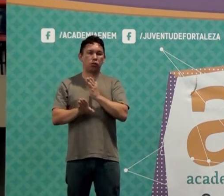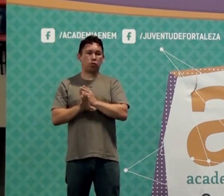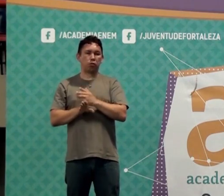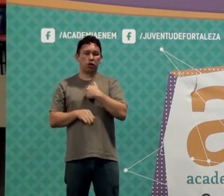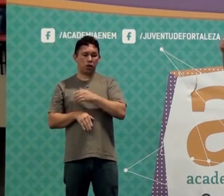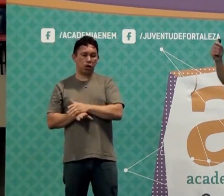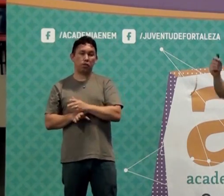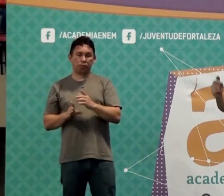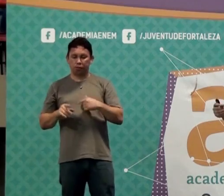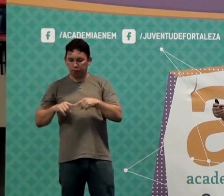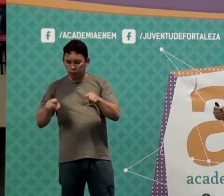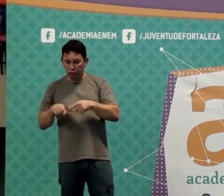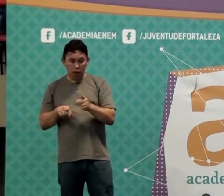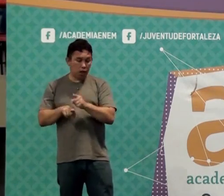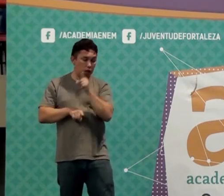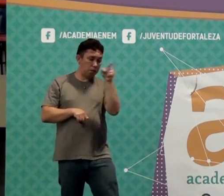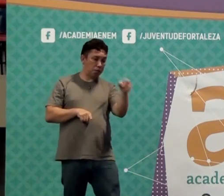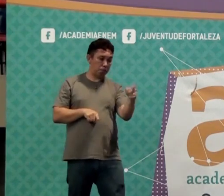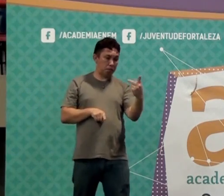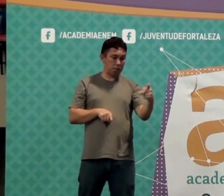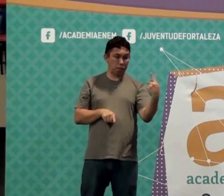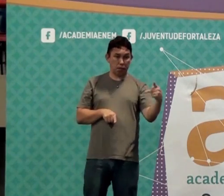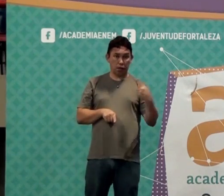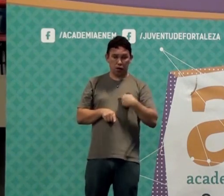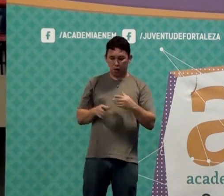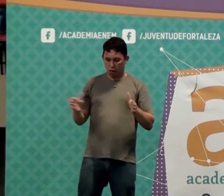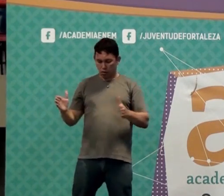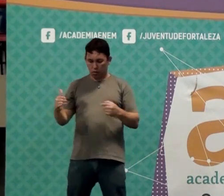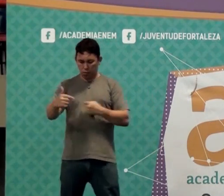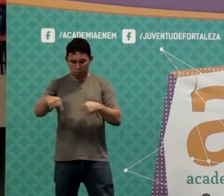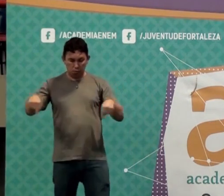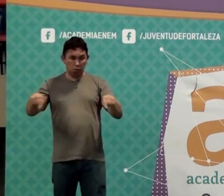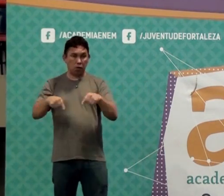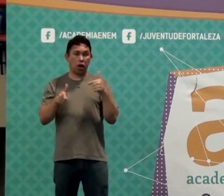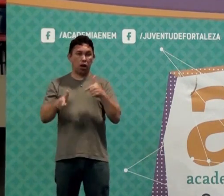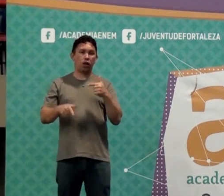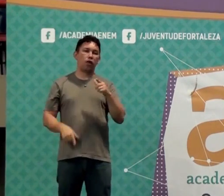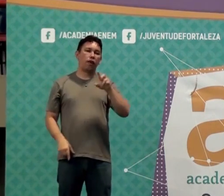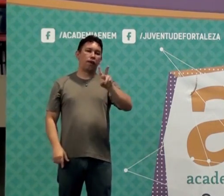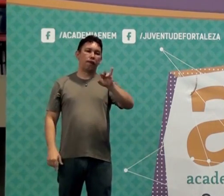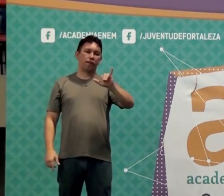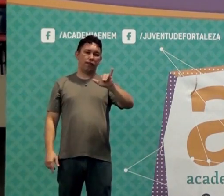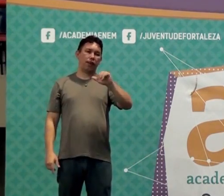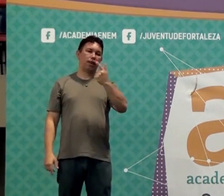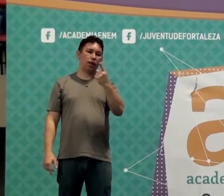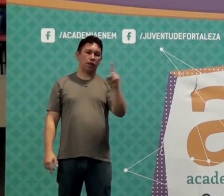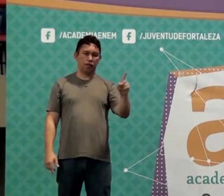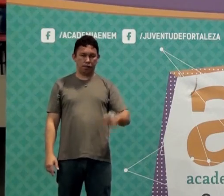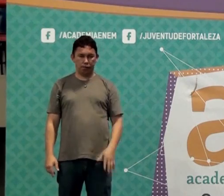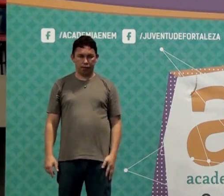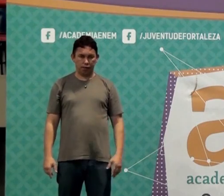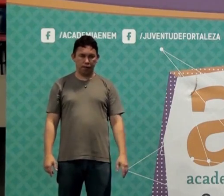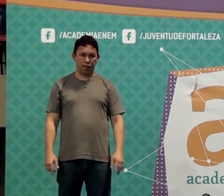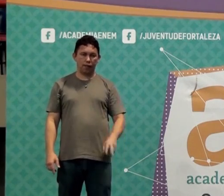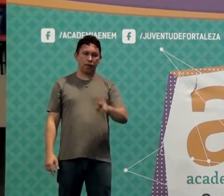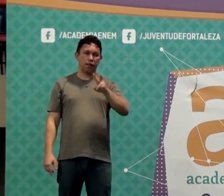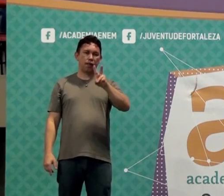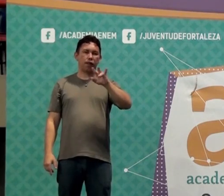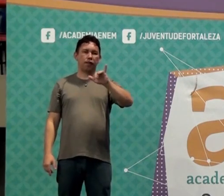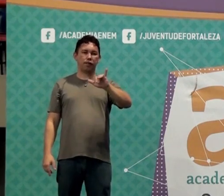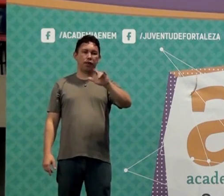duque. E tem o clero, que é o pessoal da igreja, e os meninos camponeses. Tem uma pessoa